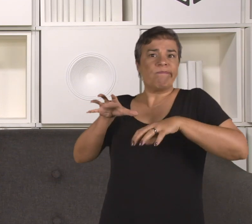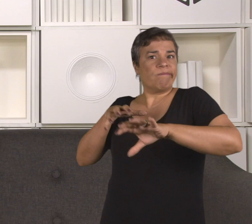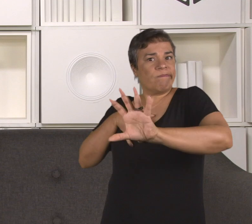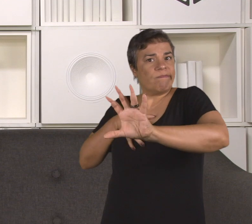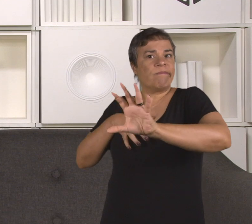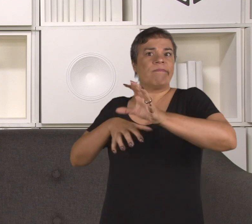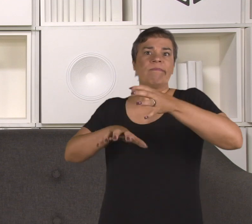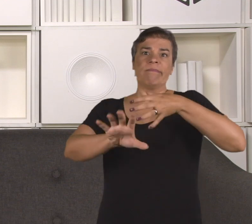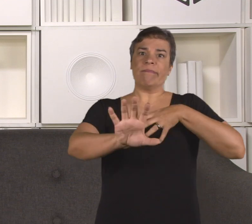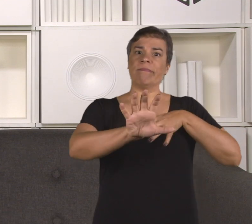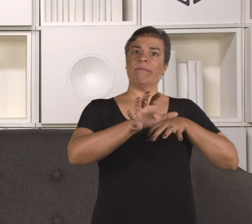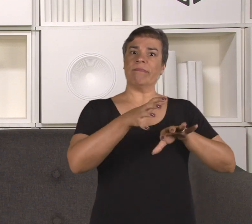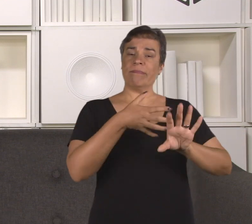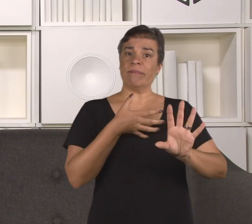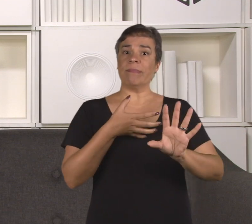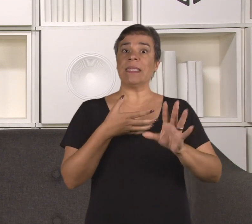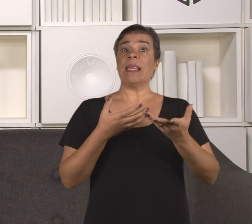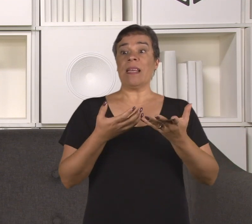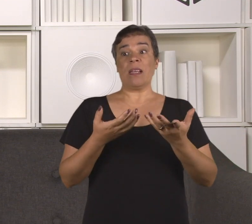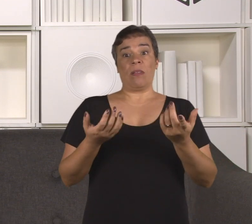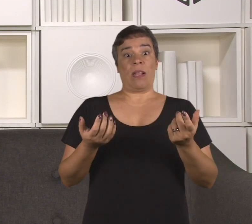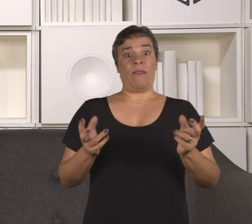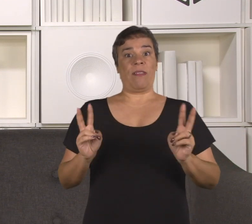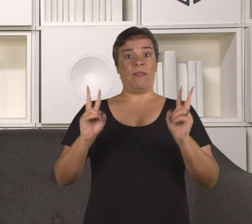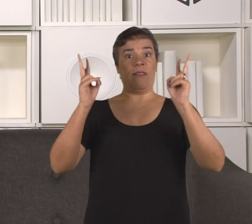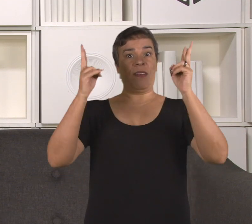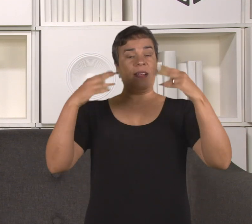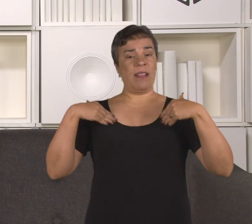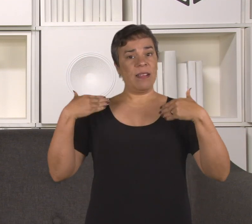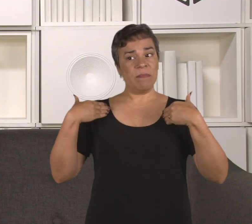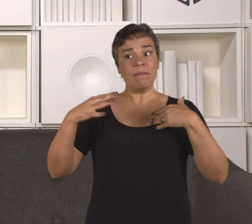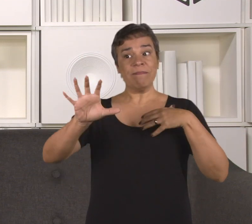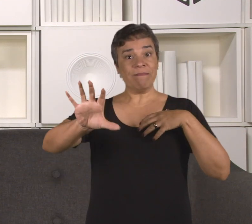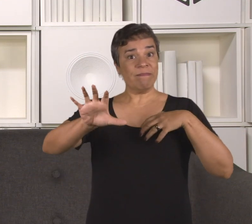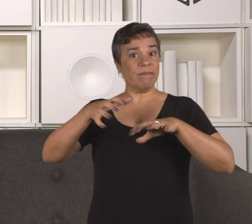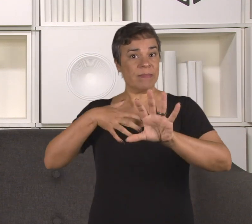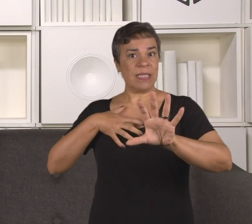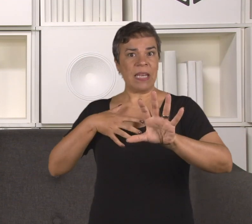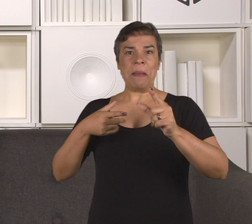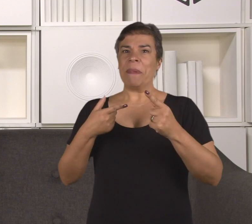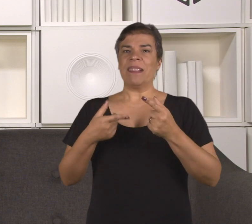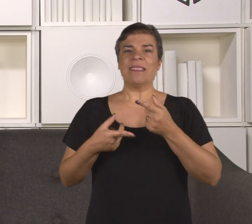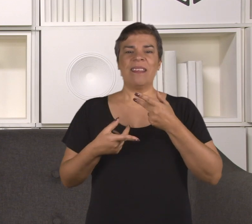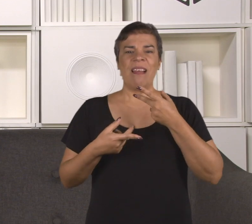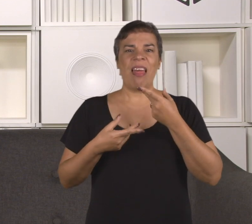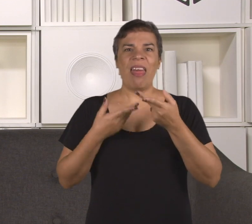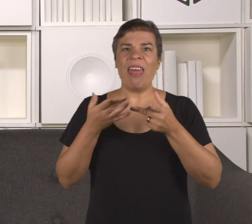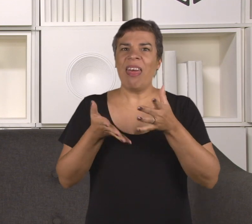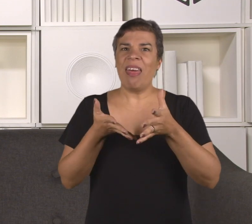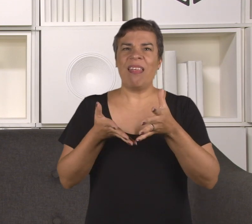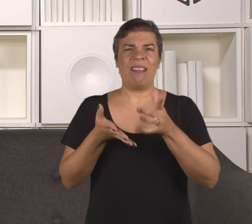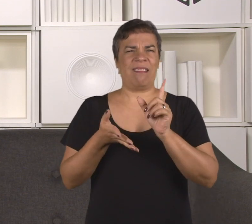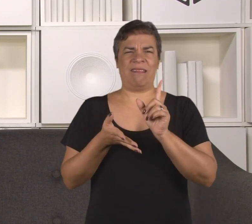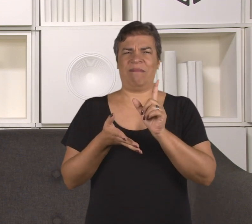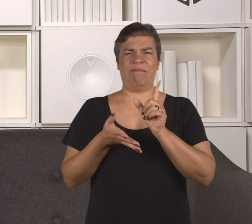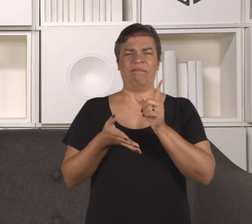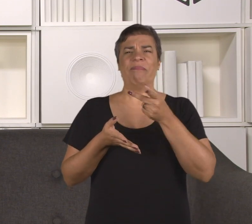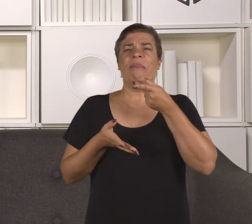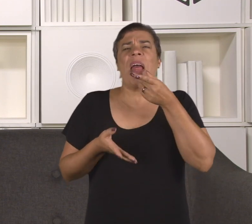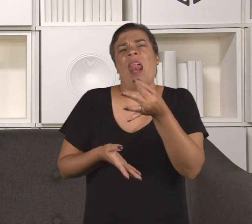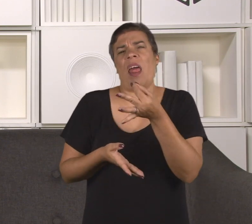suas vitórias, as suas alegrias, mas evite fazer comentários e especialmente não